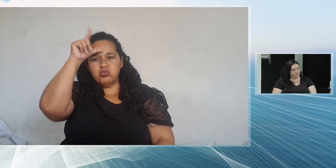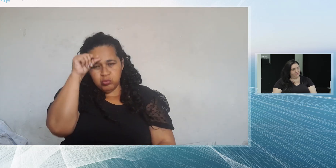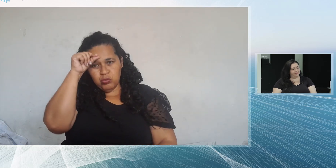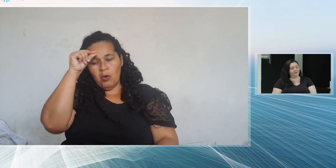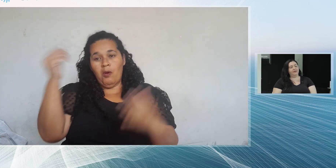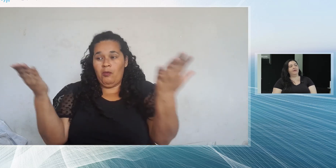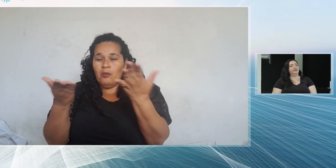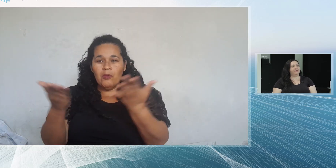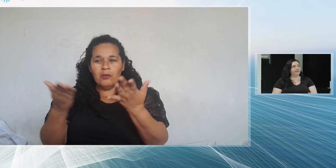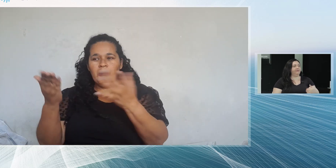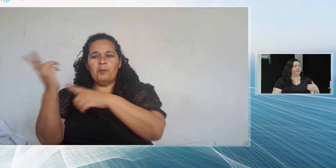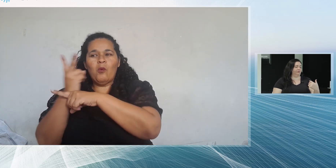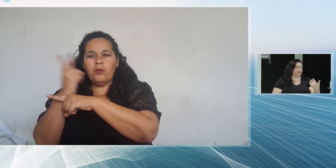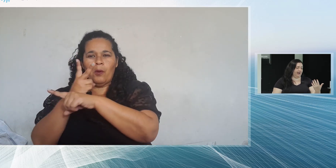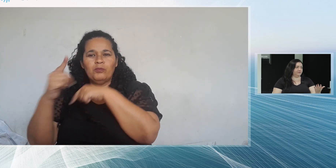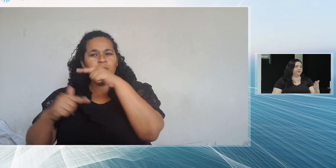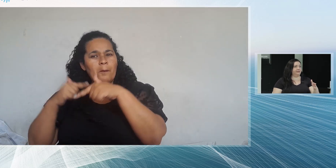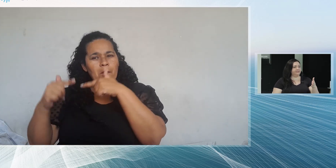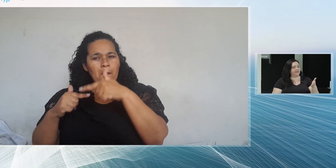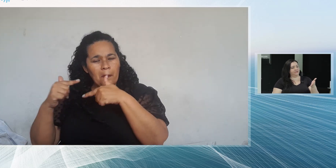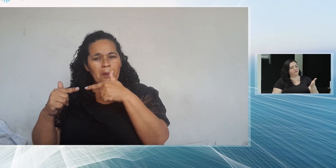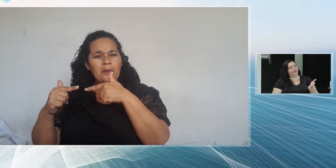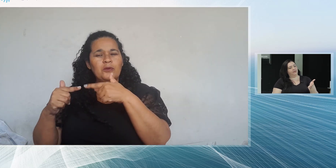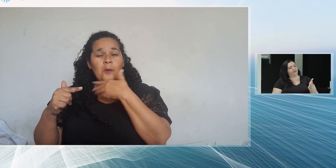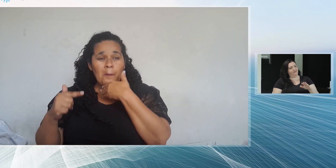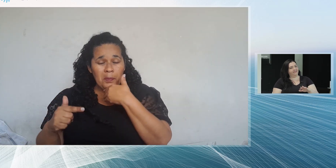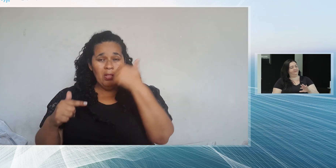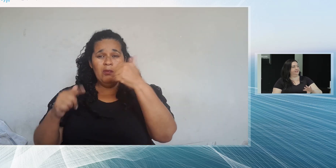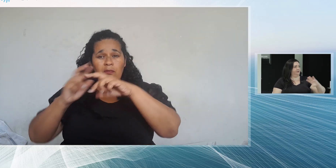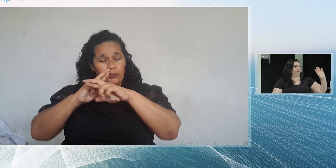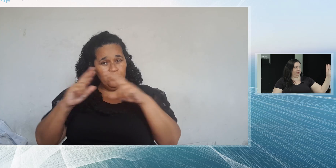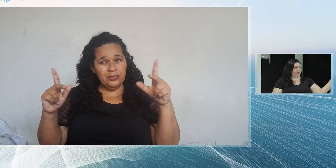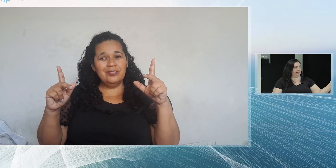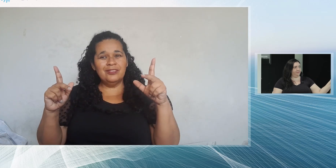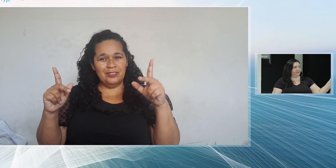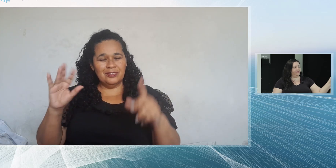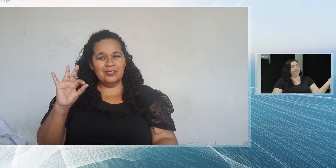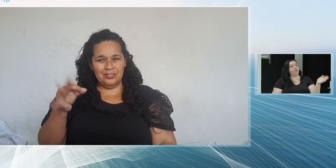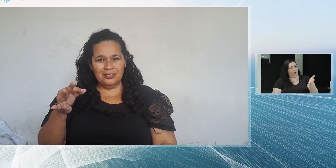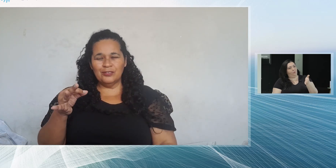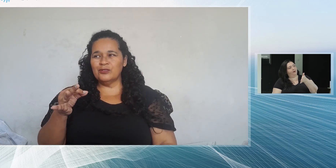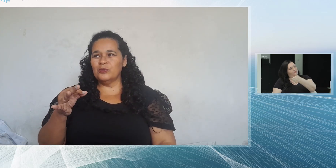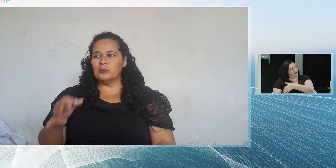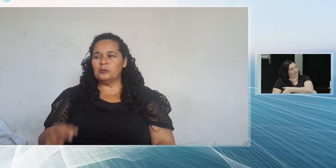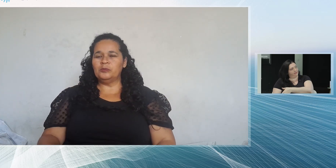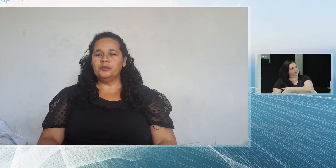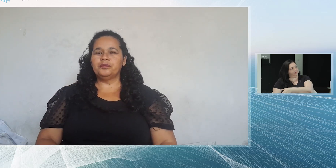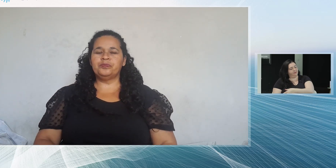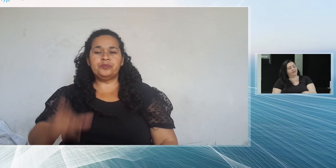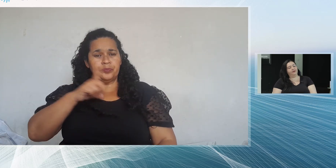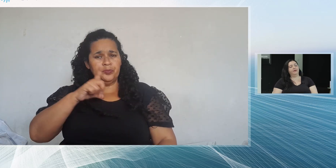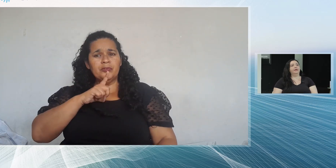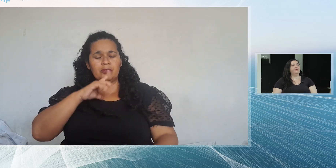mexeu muito comigo. E também teve um outro caso, que nesse caso, quem fez a avaliação foi uma colega minha. Eu acompanho ela